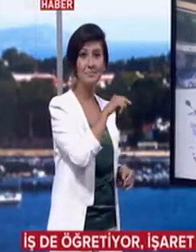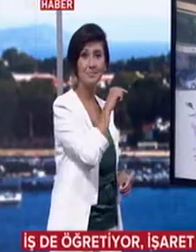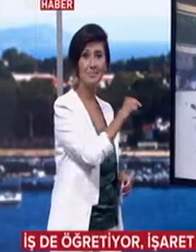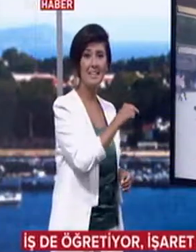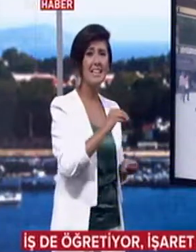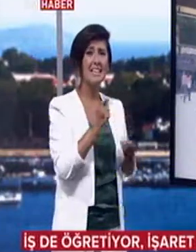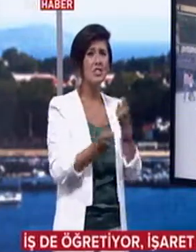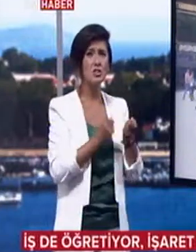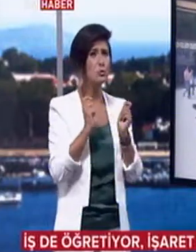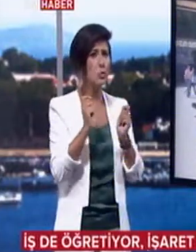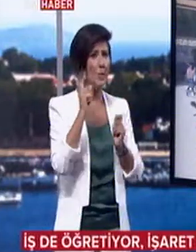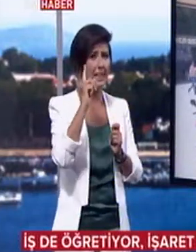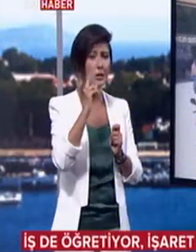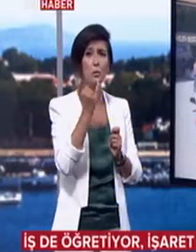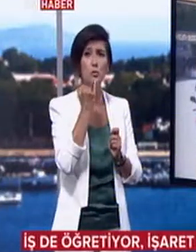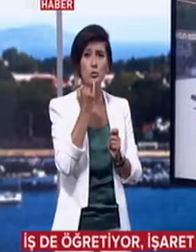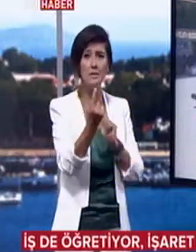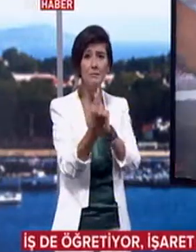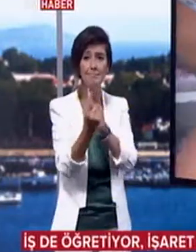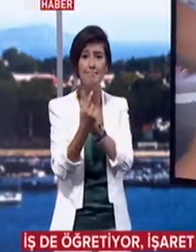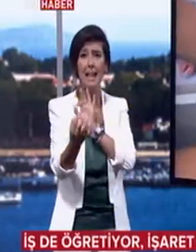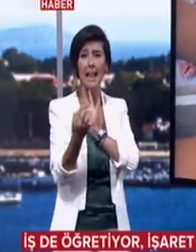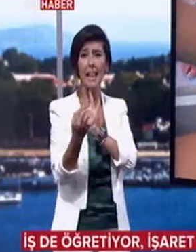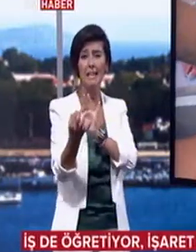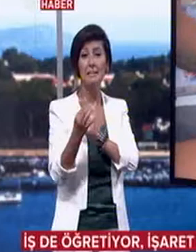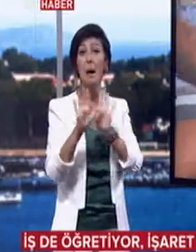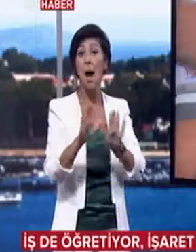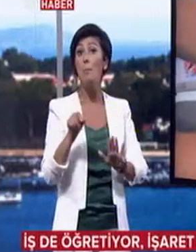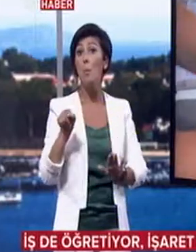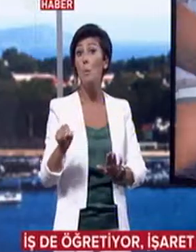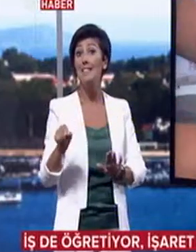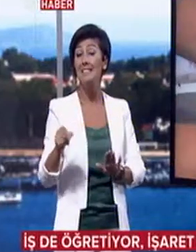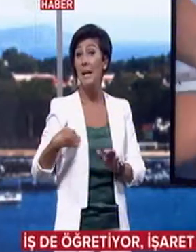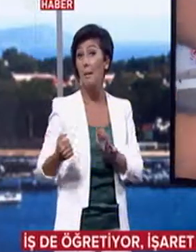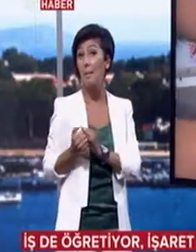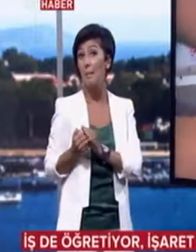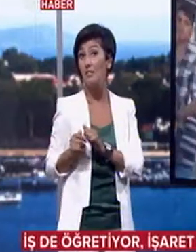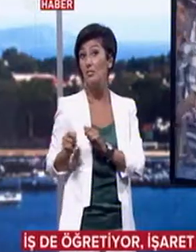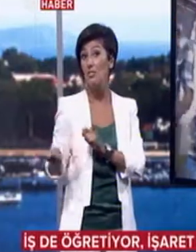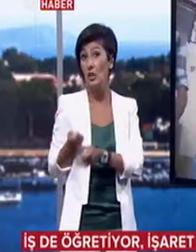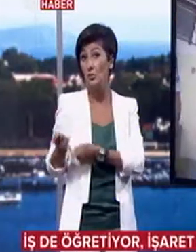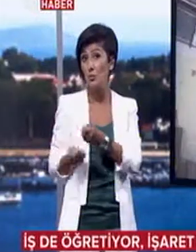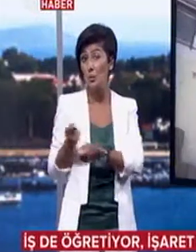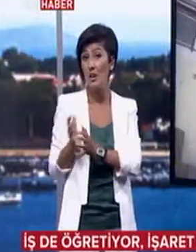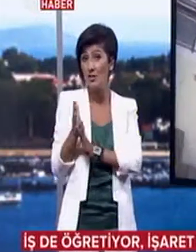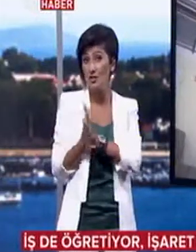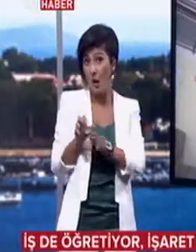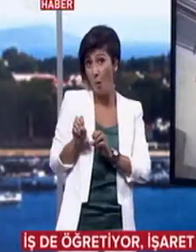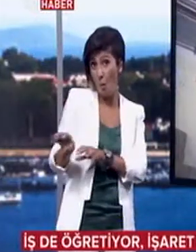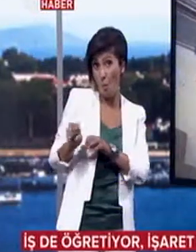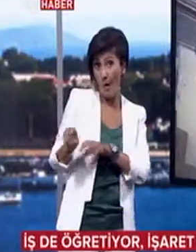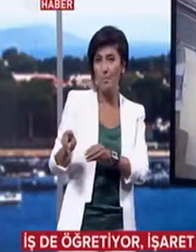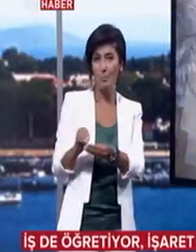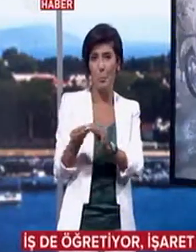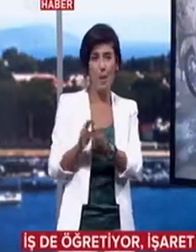Sallayan'ın işinde zorlandığı tek nokta müşterileriyle olan iletişimi. Ama o çıraklarına işaret dilini öğreterek bu